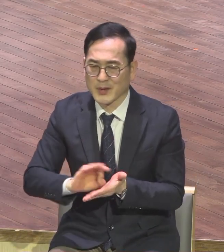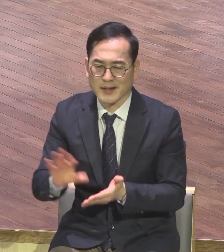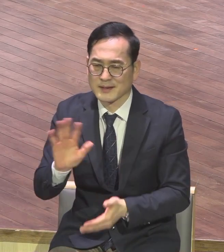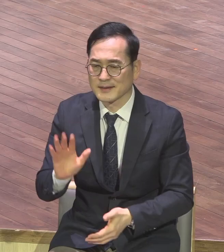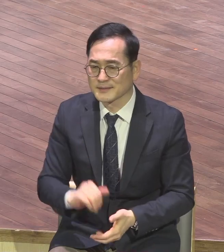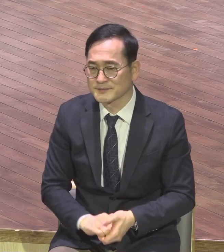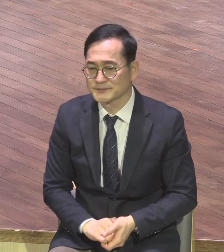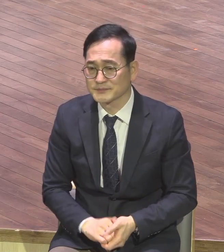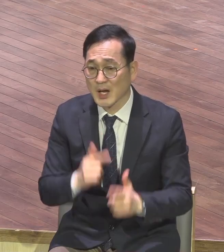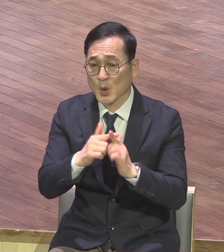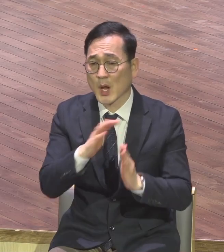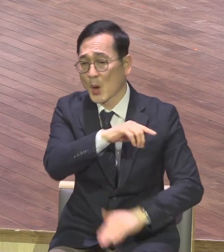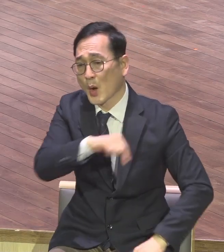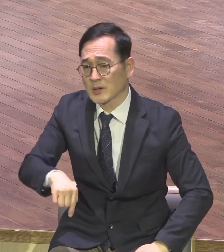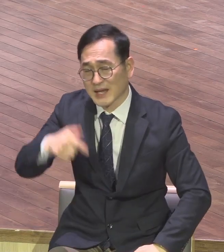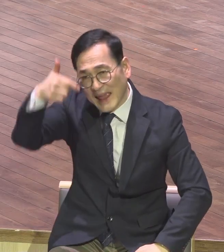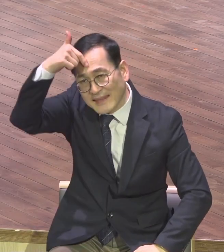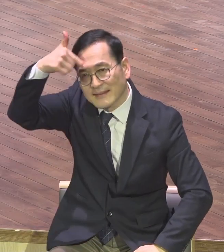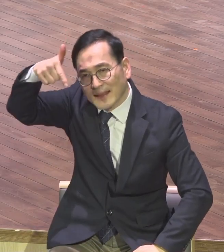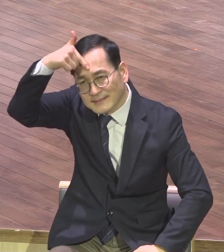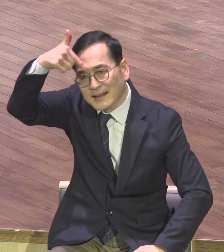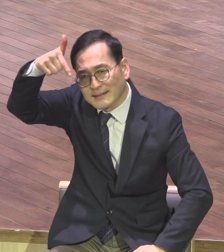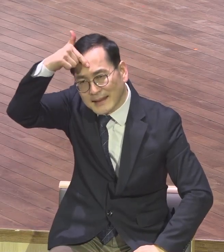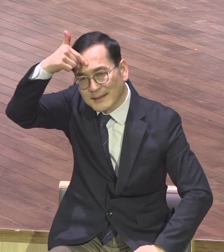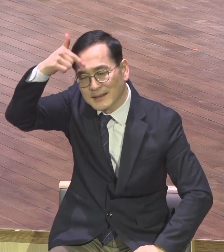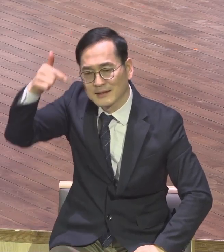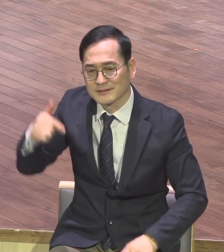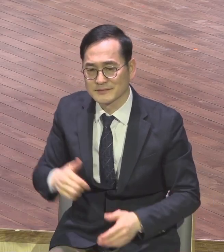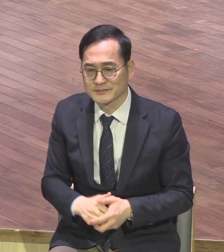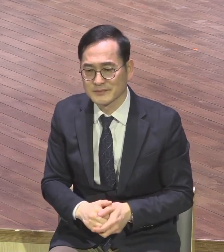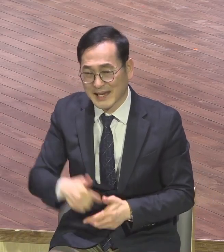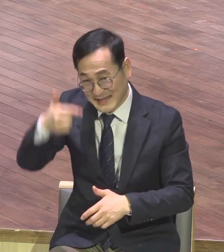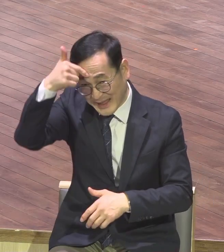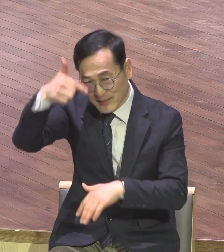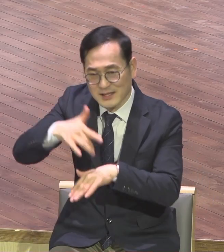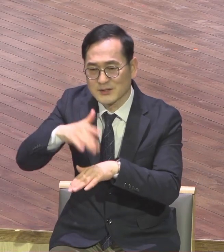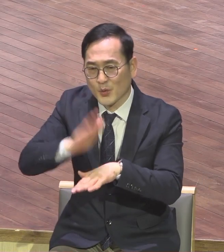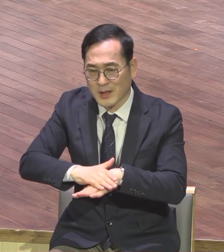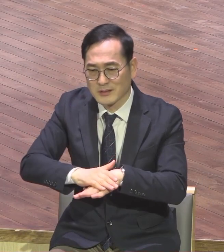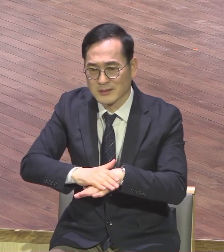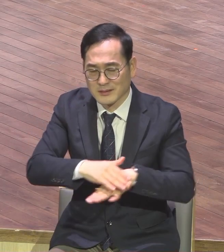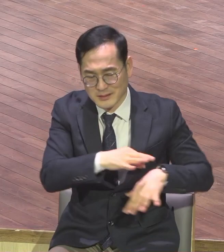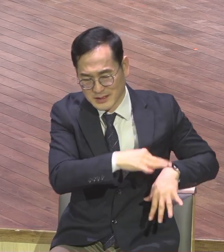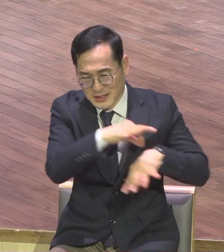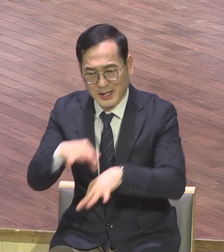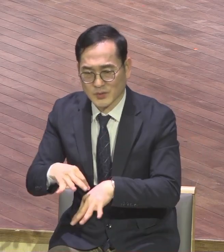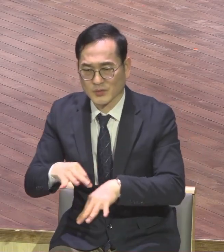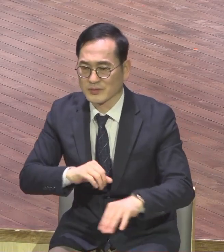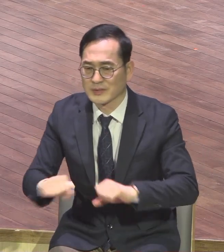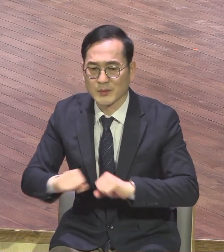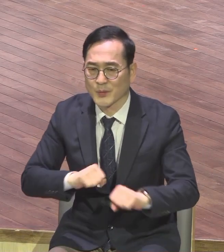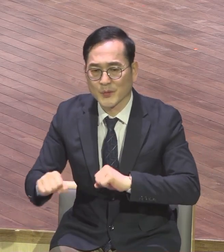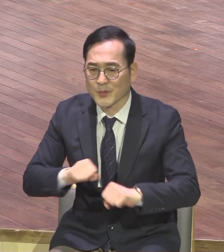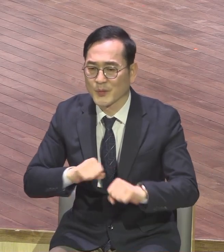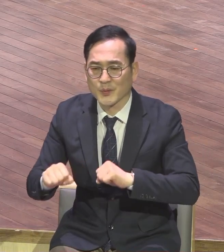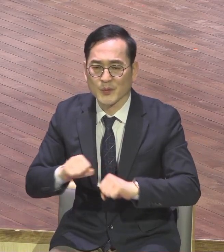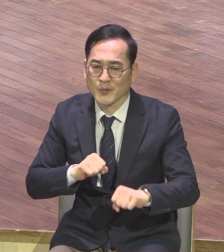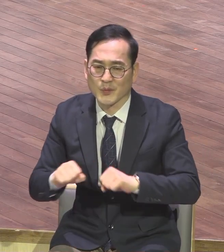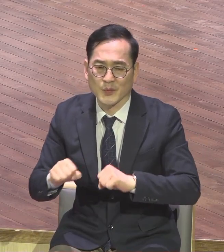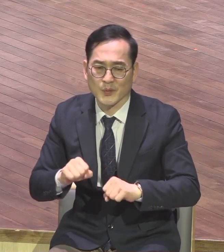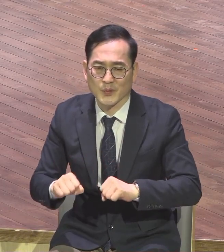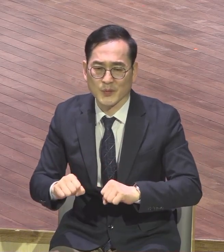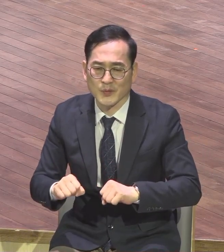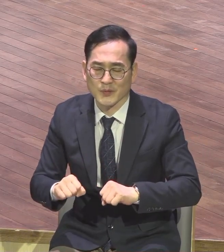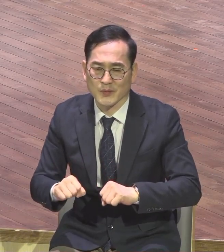모든 생각 자체가 옛날 직장 다닐 때, 옛날에 갔던 그 불신자 때 가는 습관, 그 종교 생활 그거 가지고, 그거 잣대 가지고 살아요.